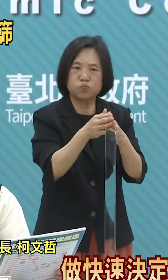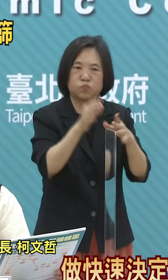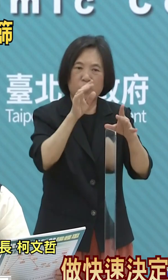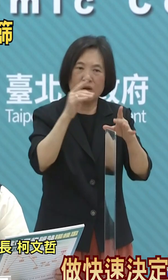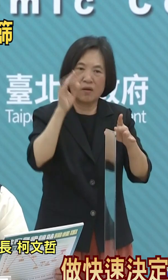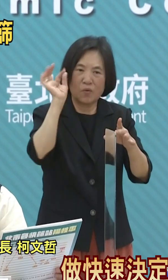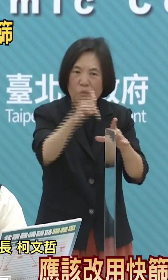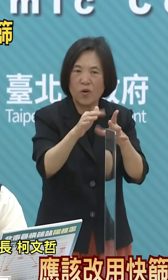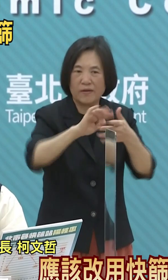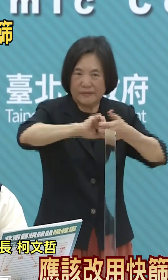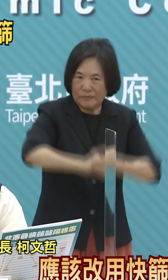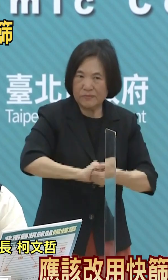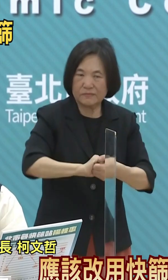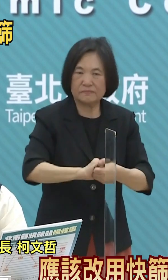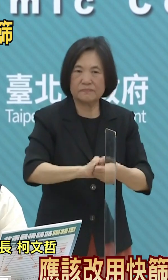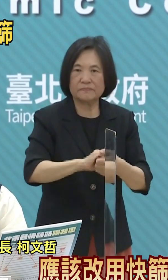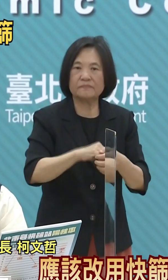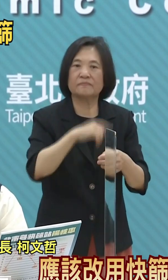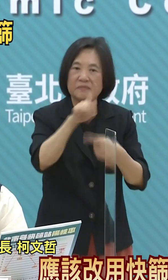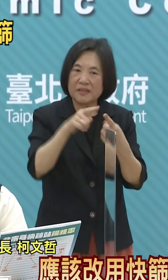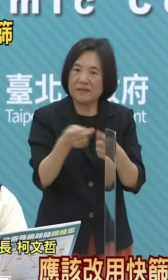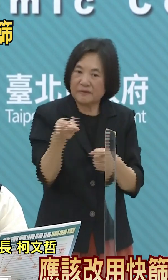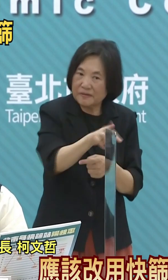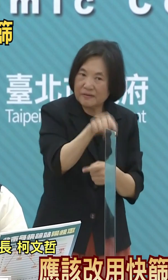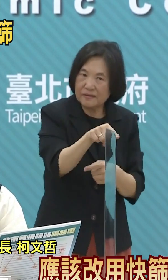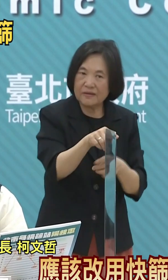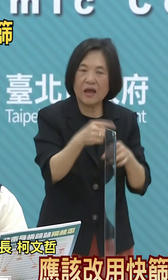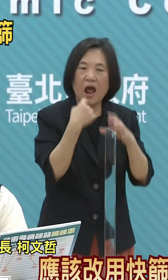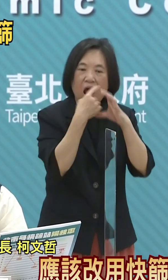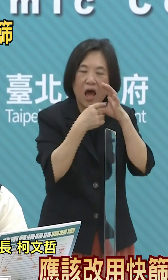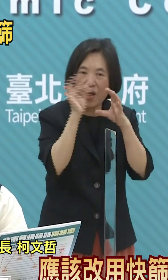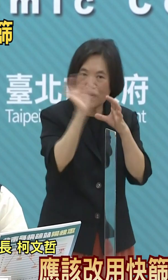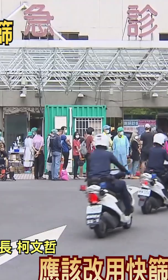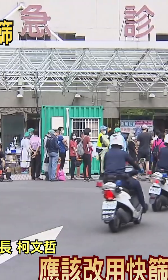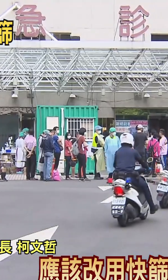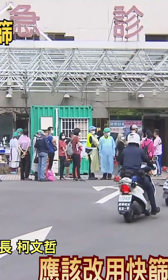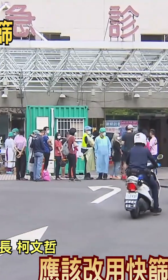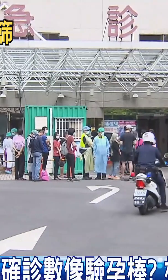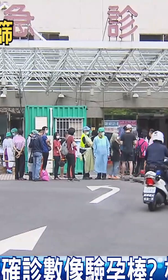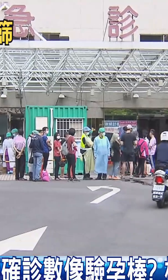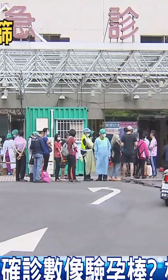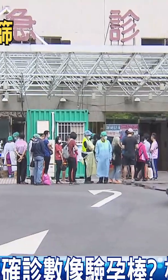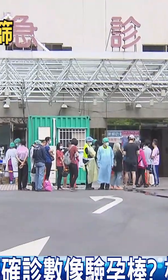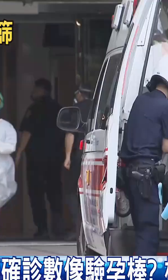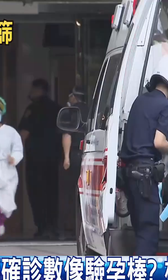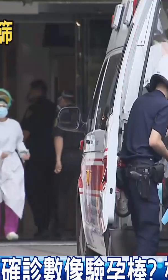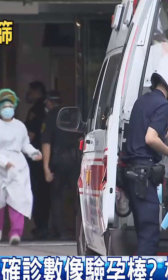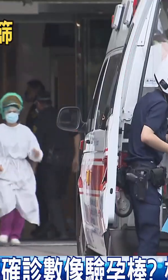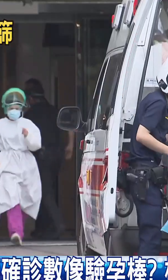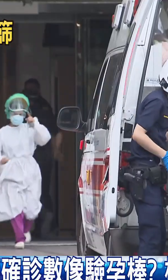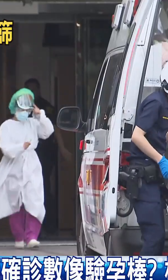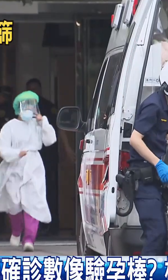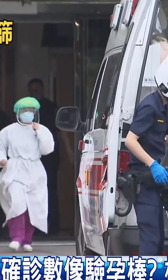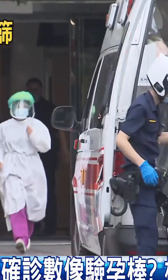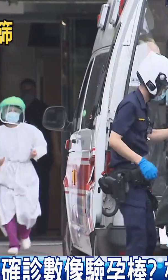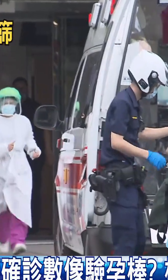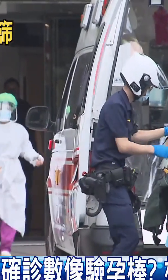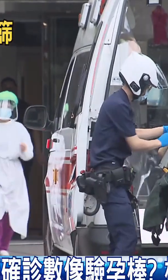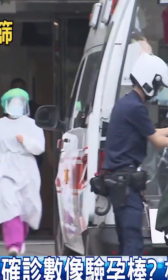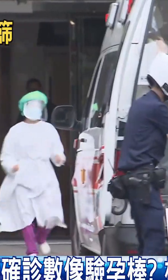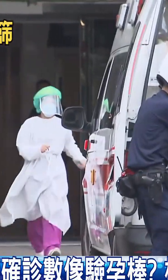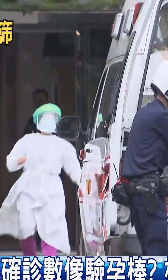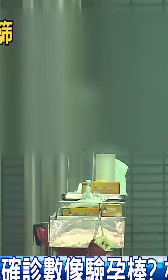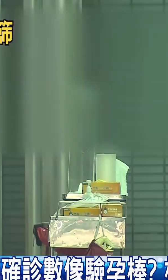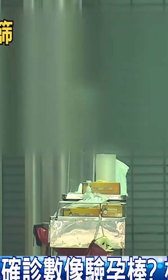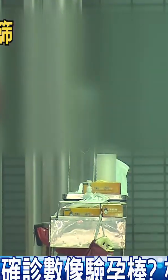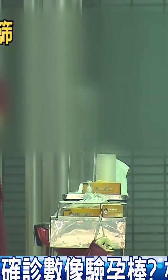快速决定的时候，应该改用快筛来做决策。 要在台北市普筛控制疫情，柯文